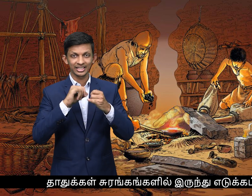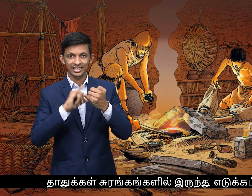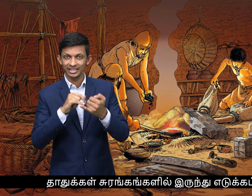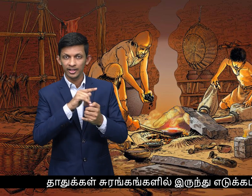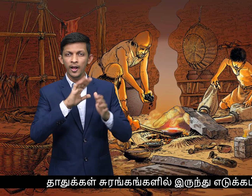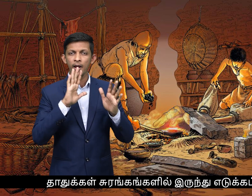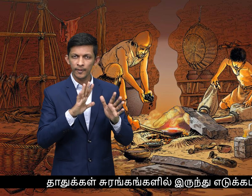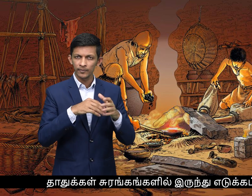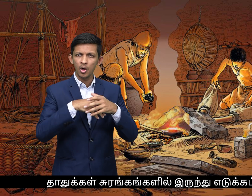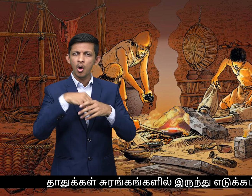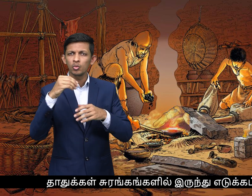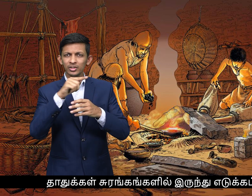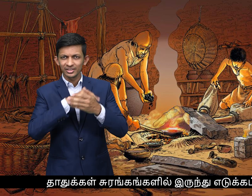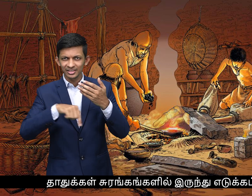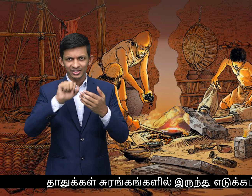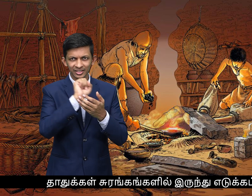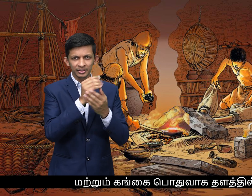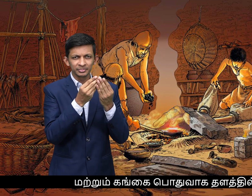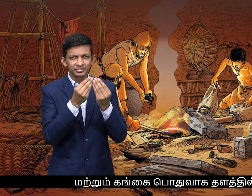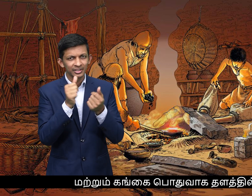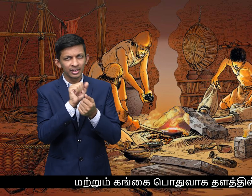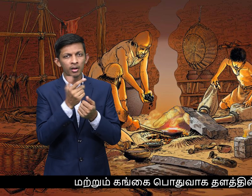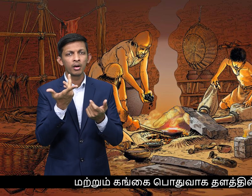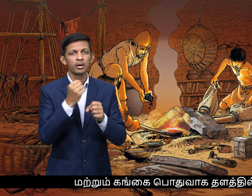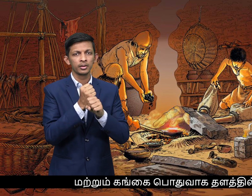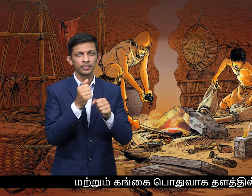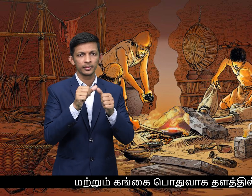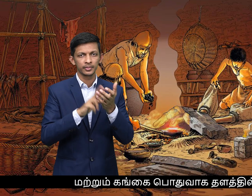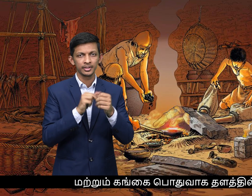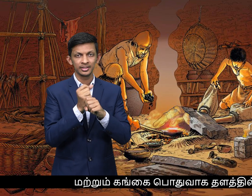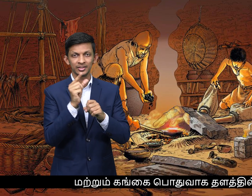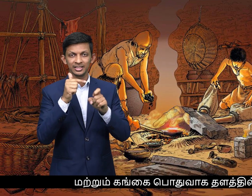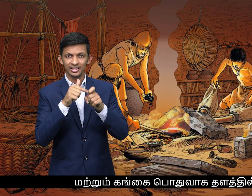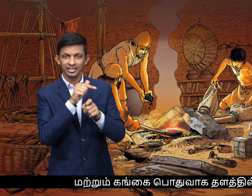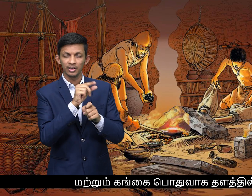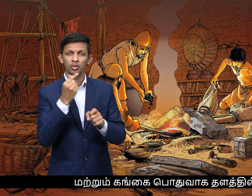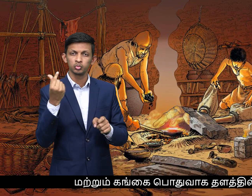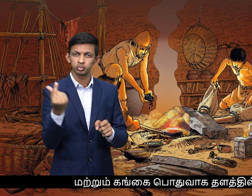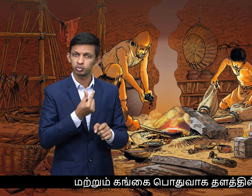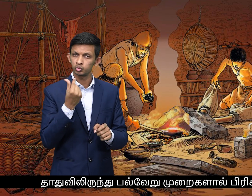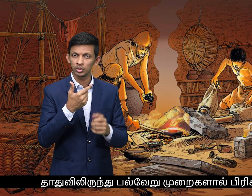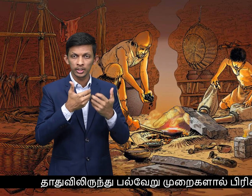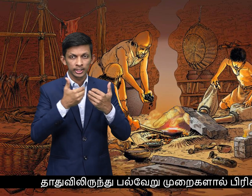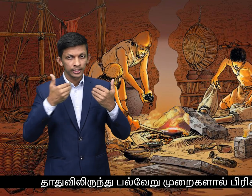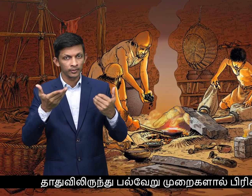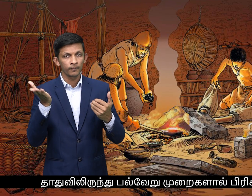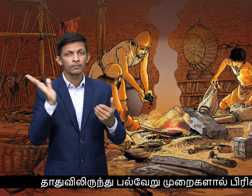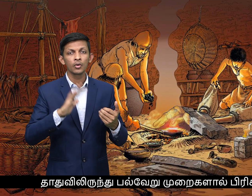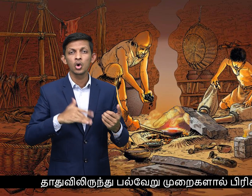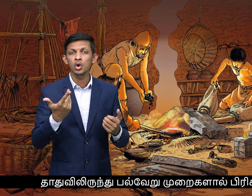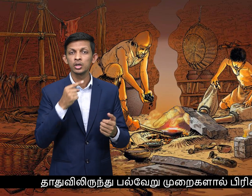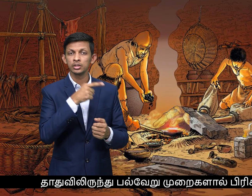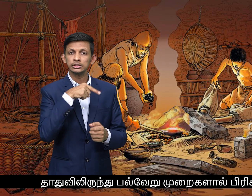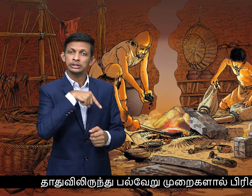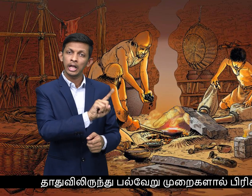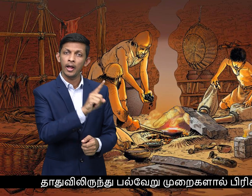தாதுக்கள் சுரங்கங்களில் இருந்து எடுக்கப்படுகின்றன மற்றும் கனிம கழிவு பொதுவாக தளத்தில் உள்ள தாதுவிலிருந்து